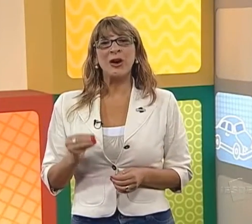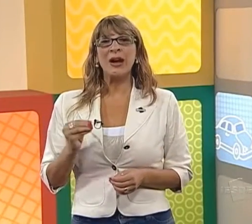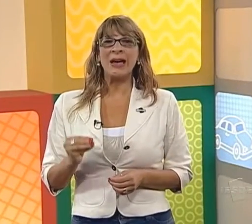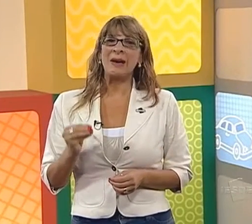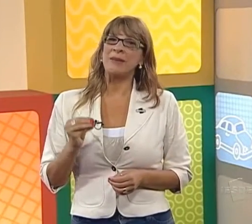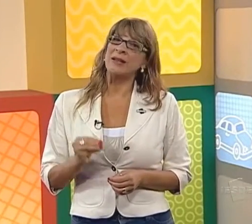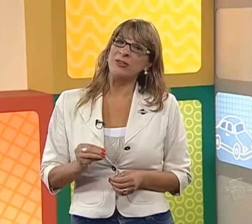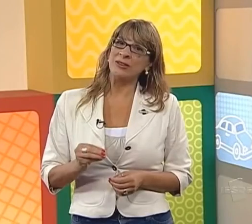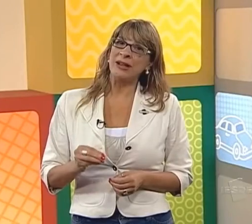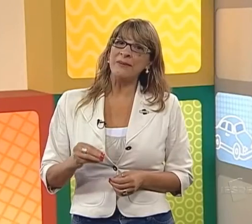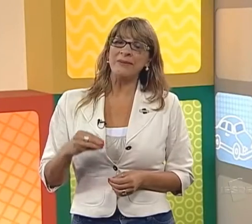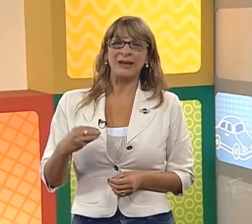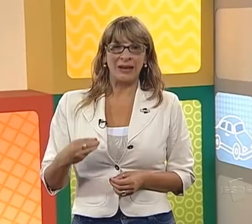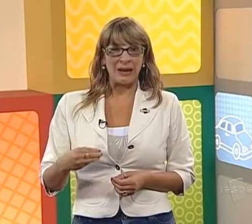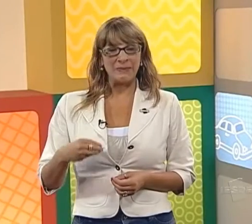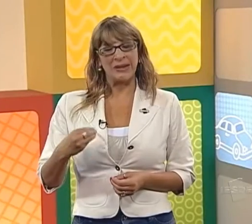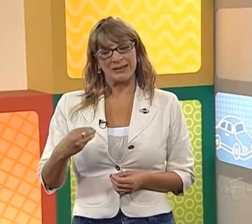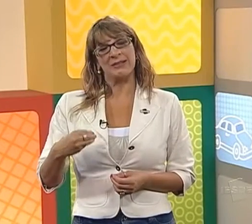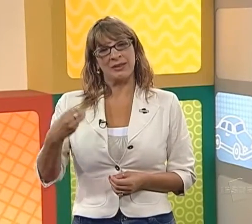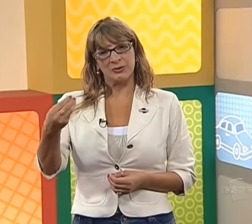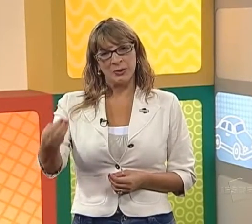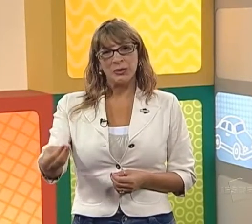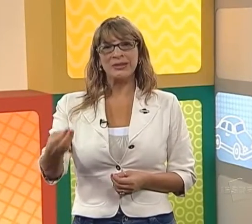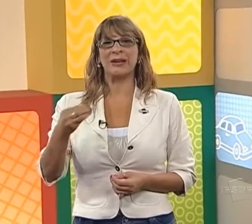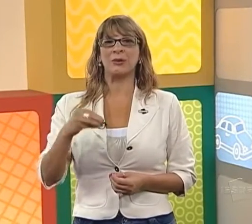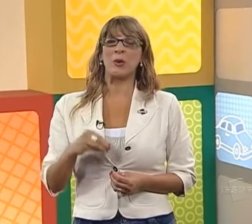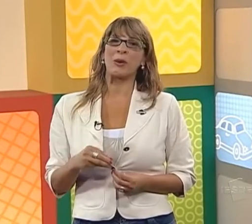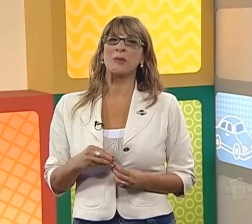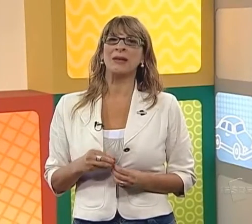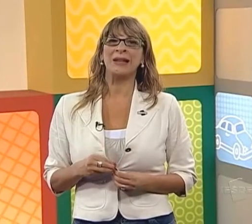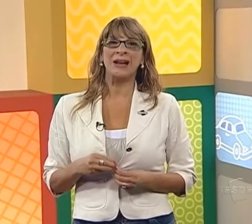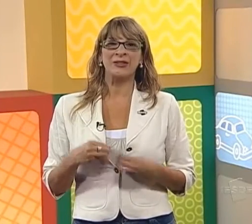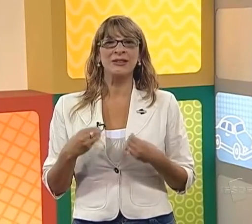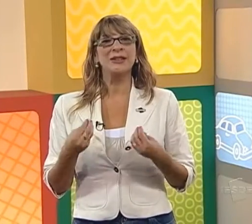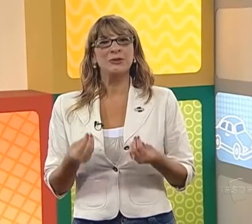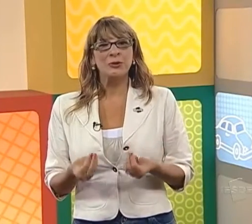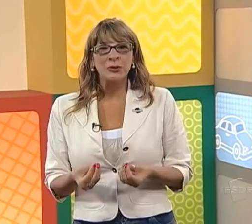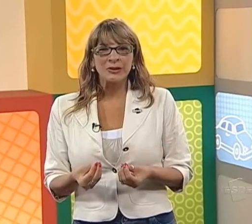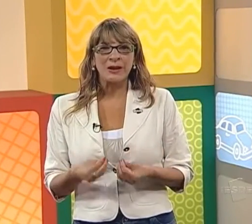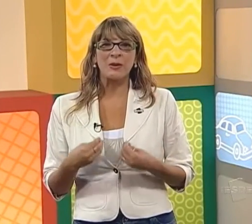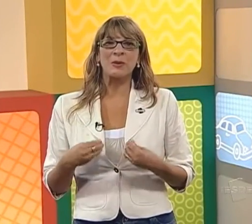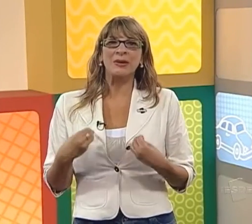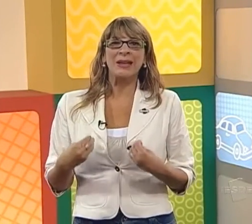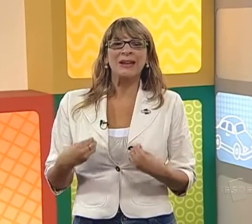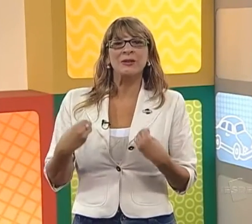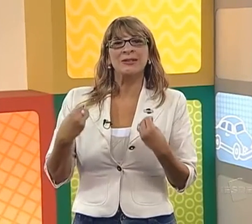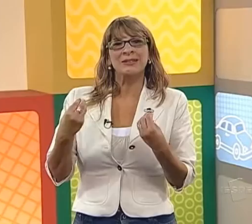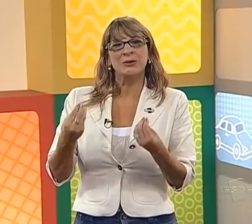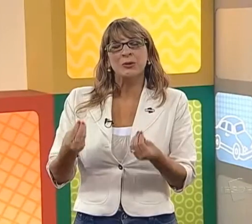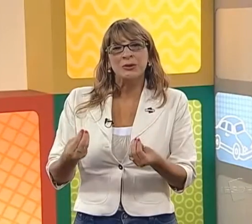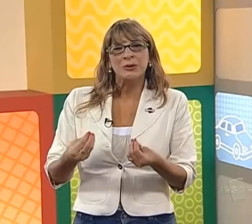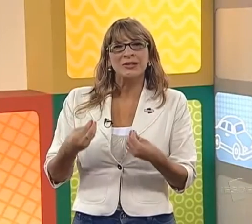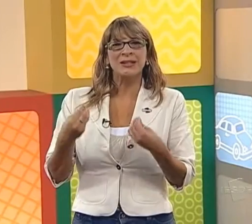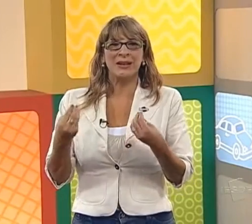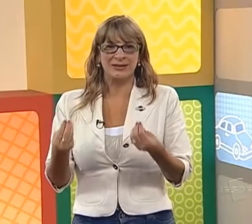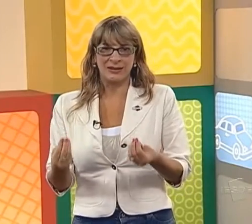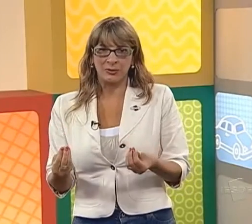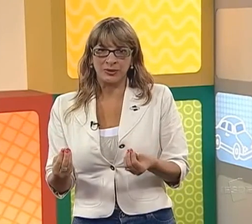só é aprendida através do contato com a comunidade surda, com modelos surdos